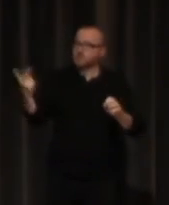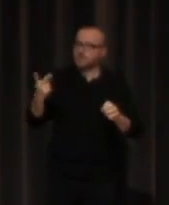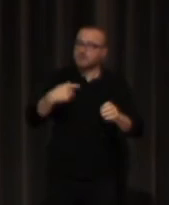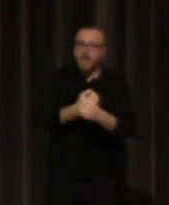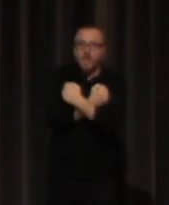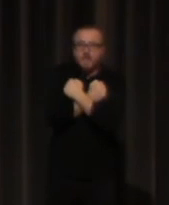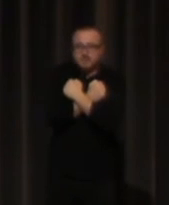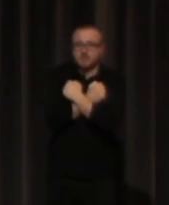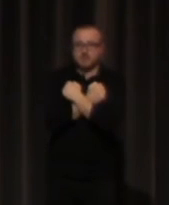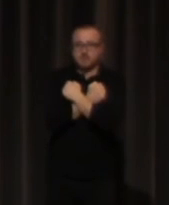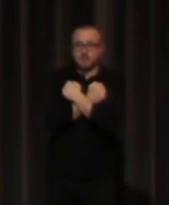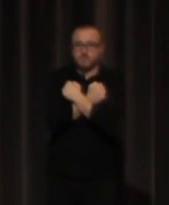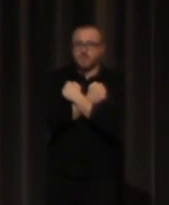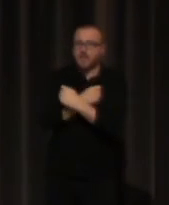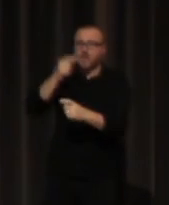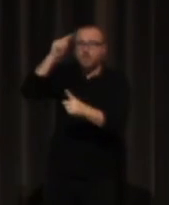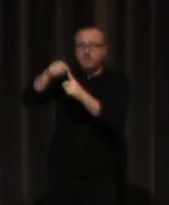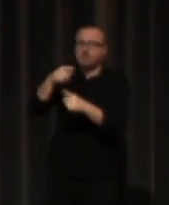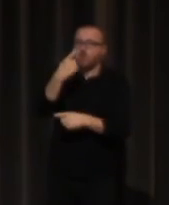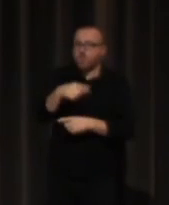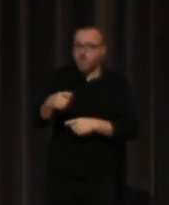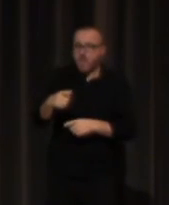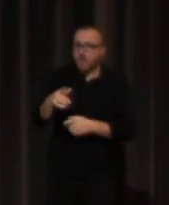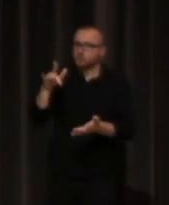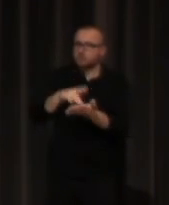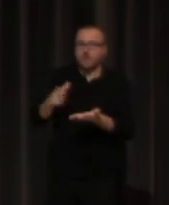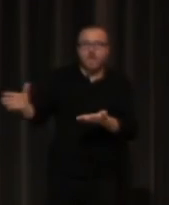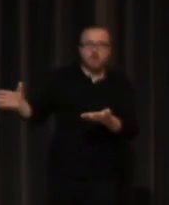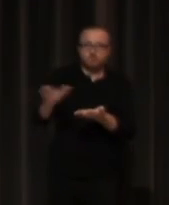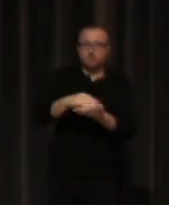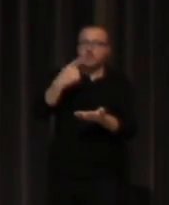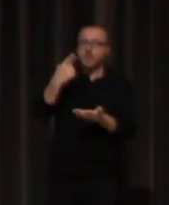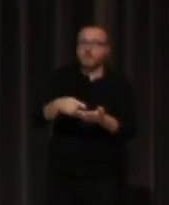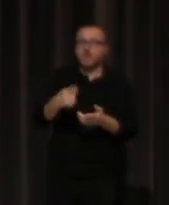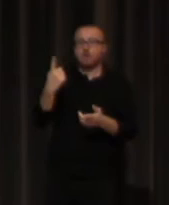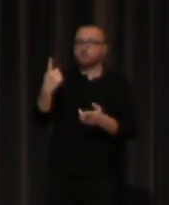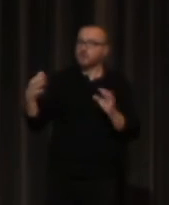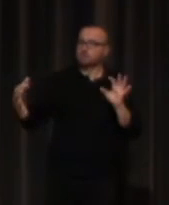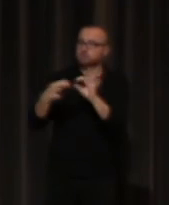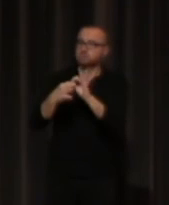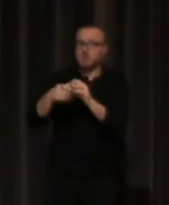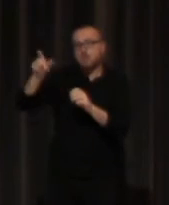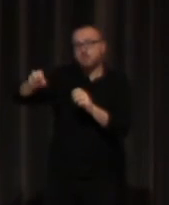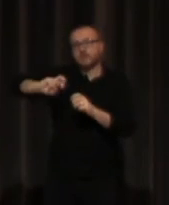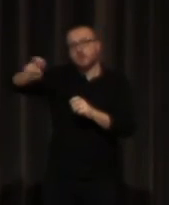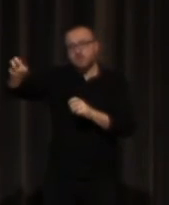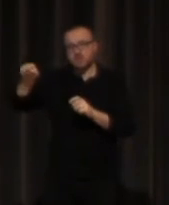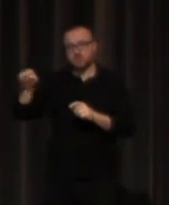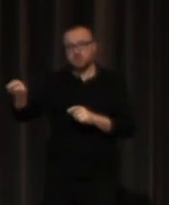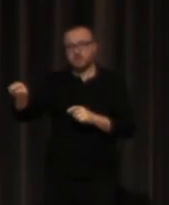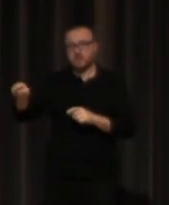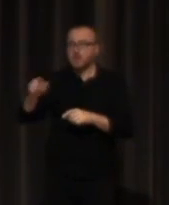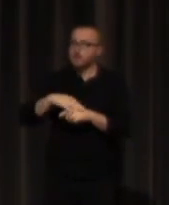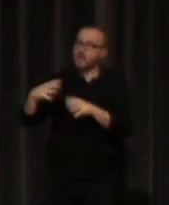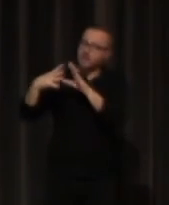tots aspirem alguna vegada a sentir en algun moment aquesta comunió amb algú altre, dir i ser assumit,